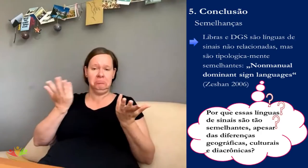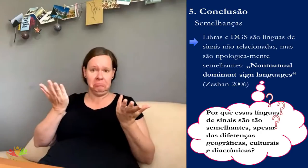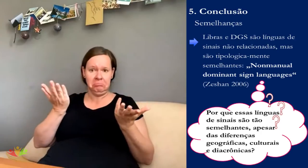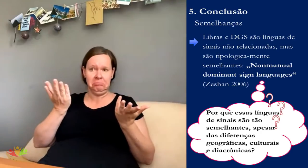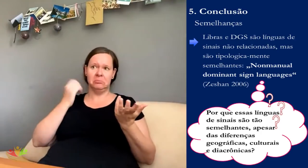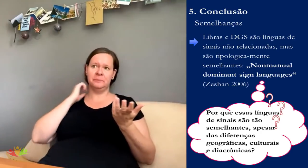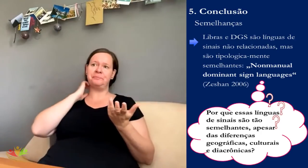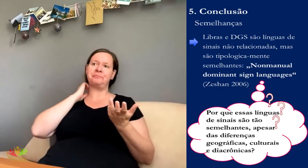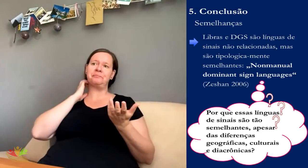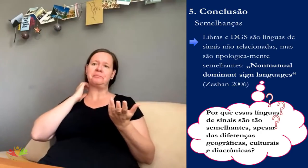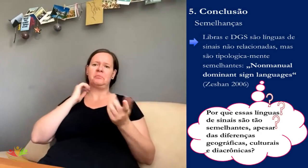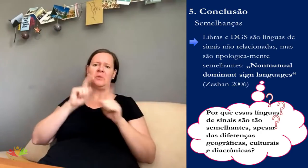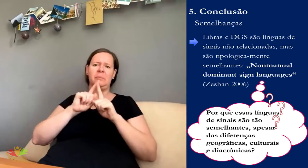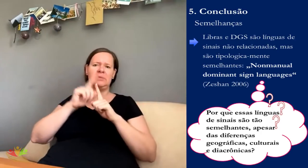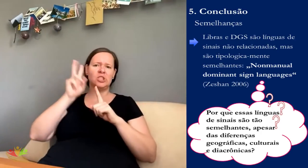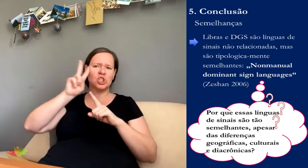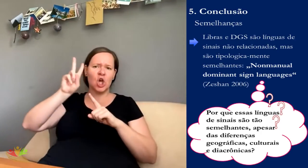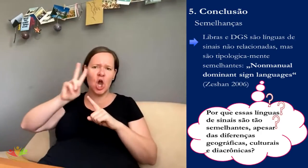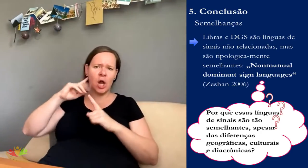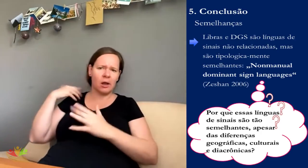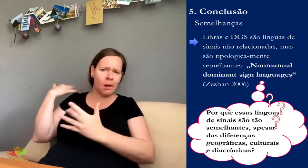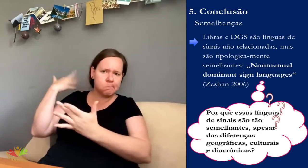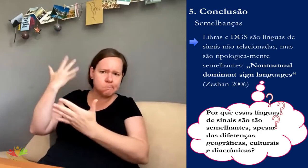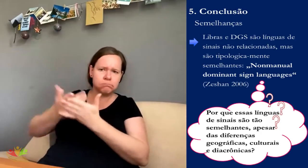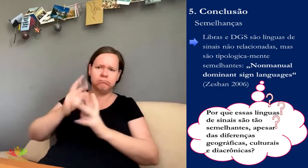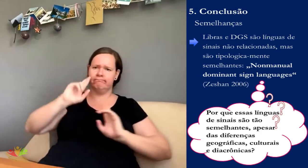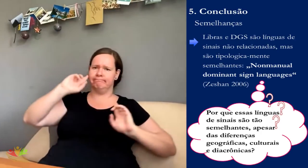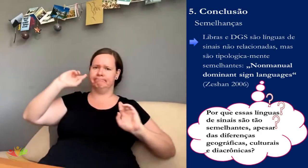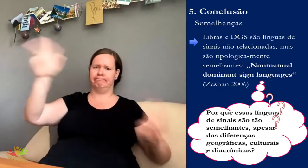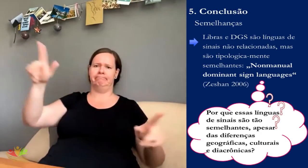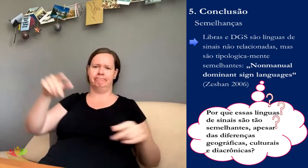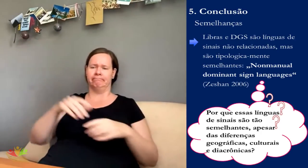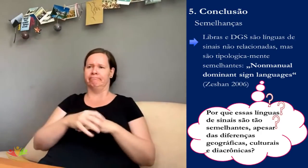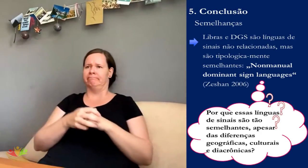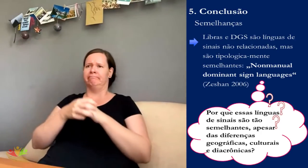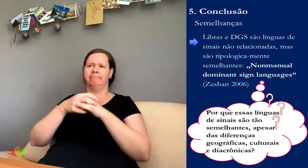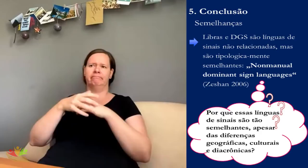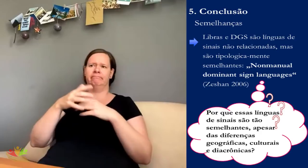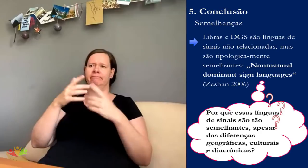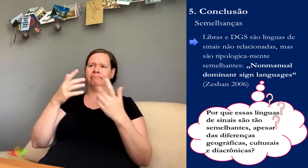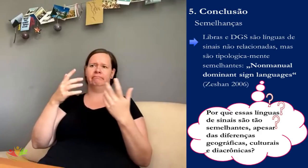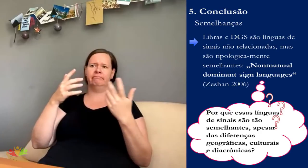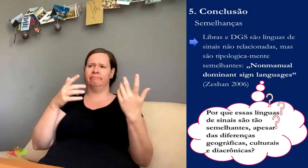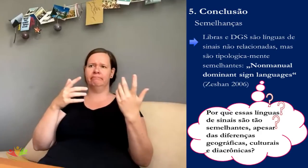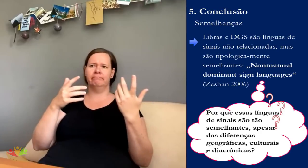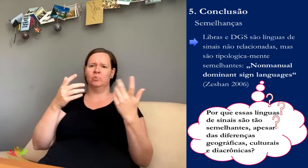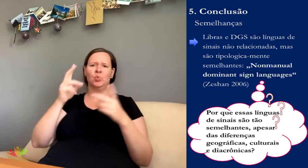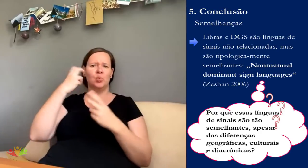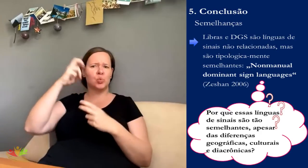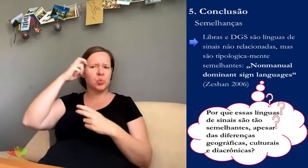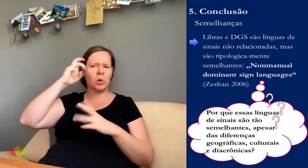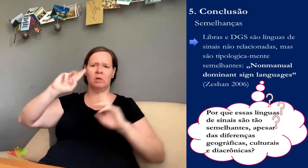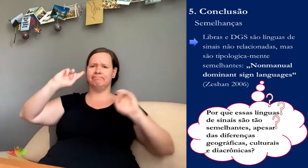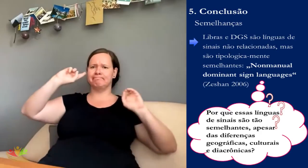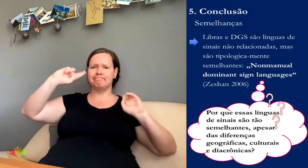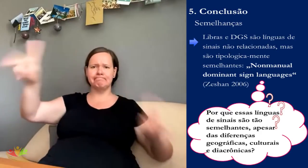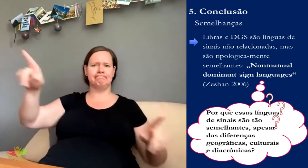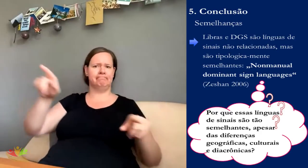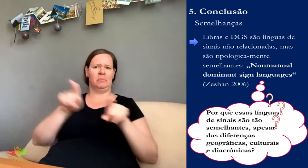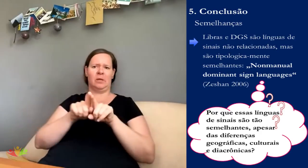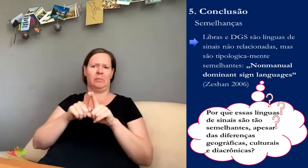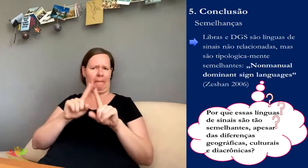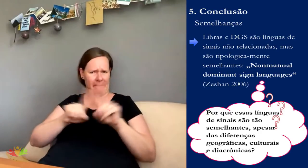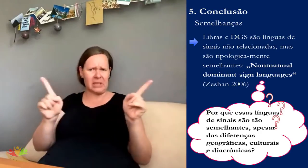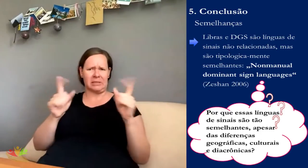manuais para codificar as sentenças condicionais. Porque a Libras e a língua de sinais alemã são línguas com